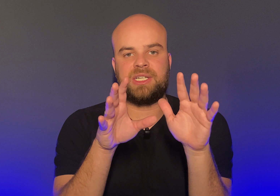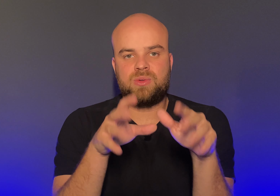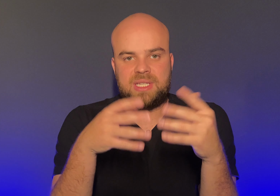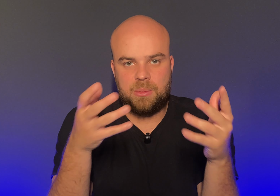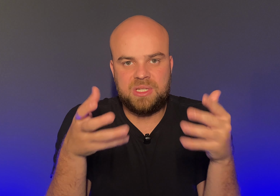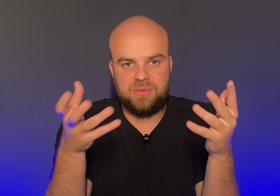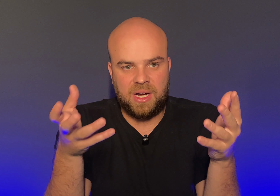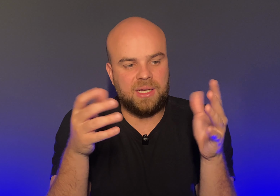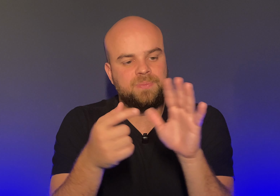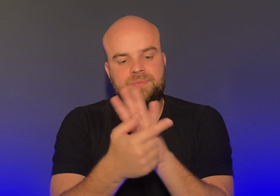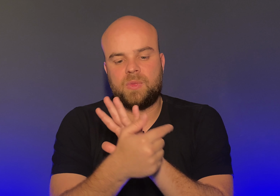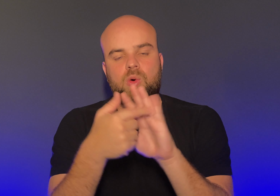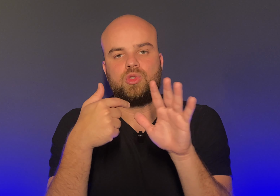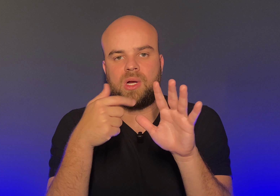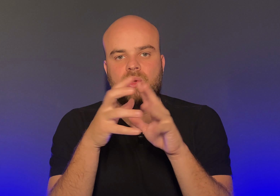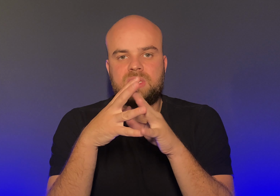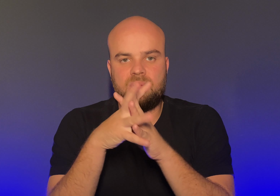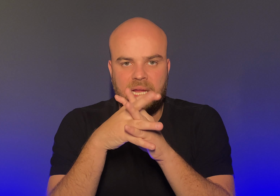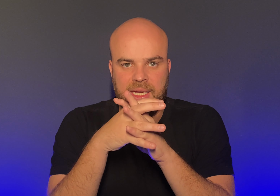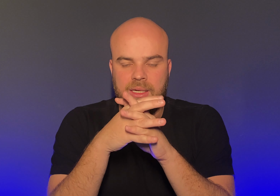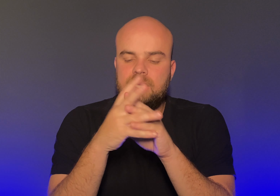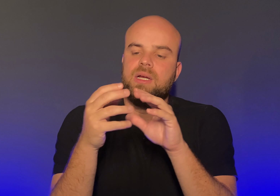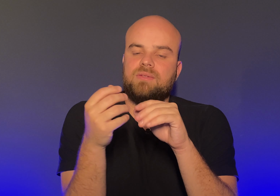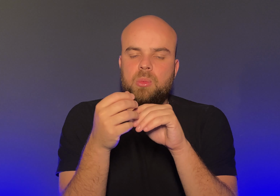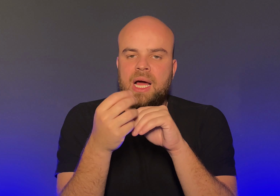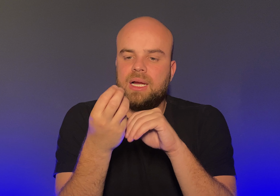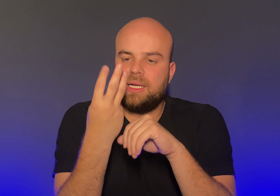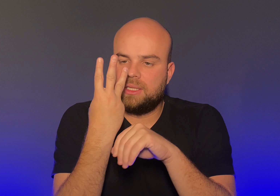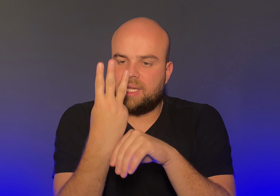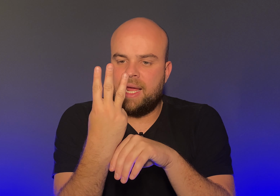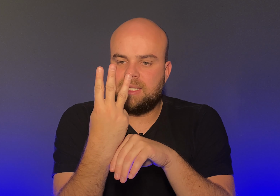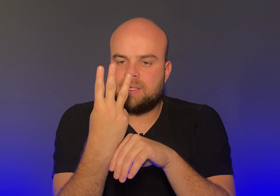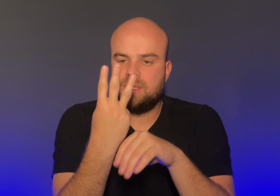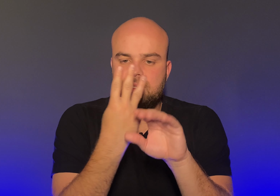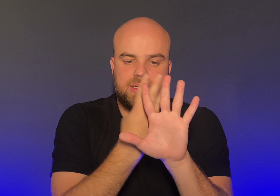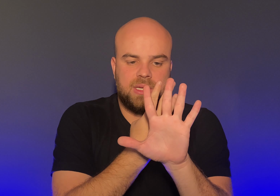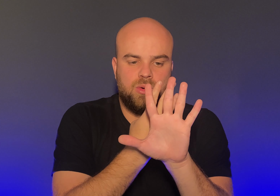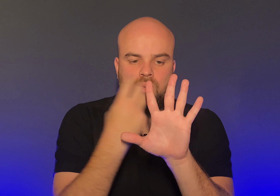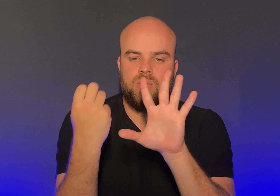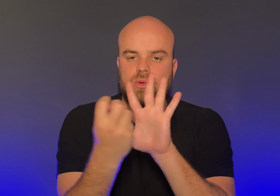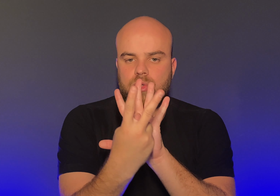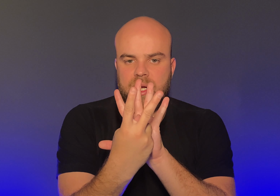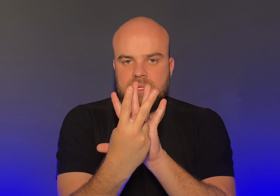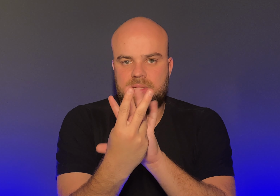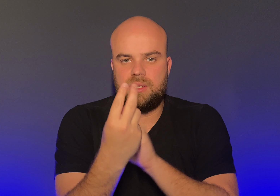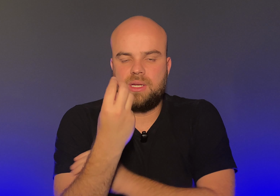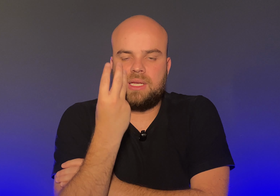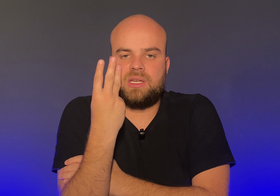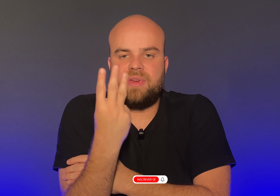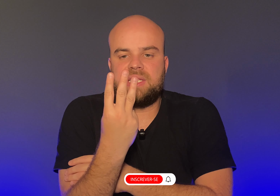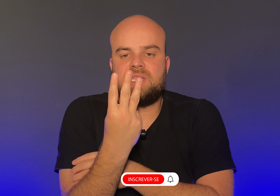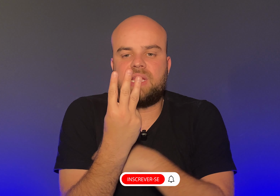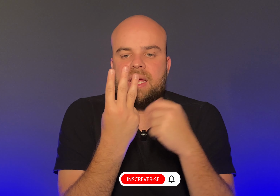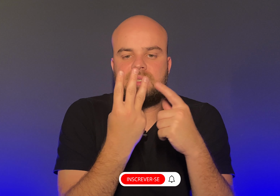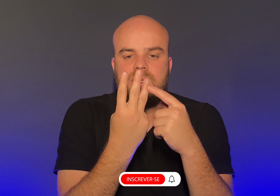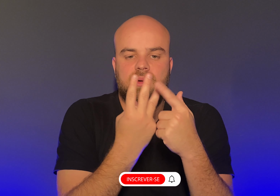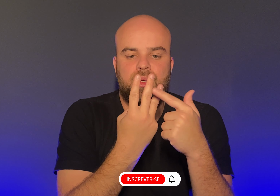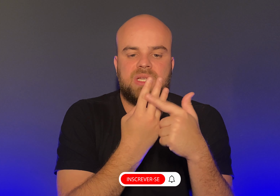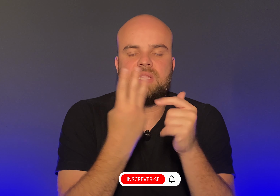tático sempre se fala com jogadores que são da linha vamos lá três cinco dois que que significa esses três muitas